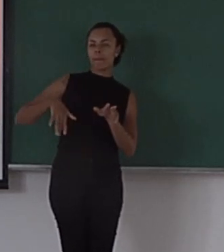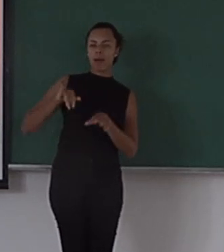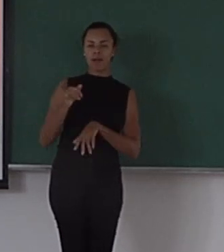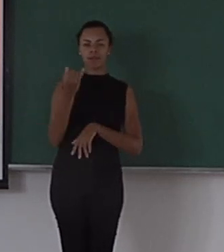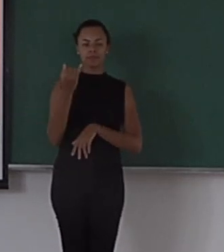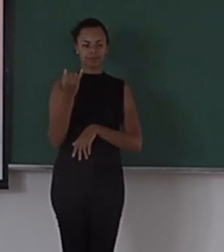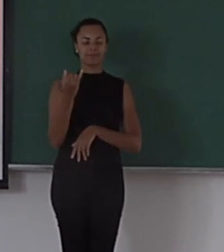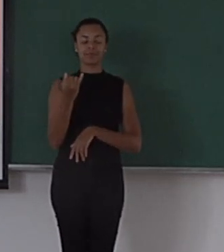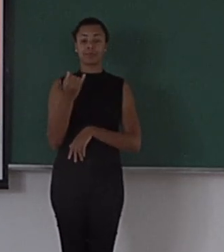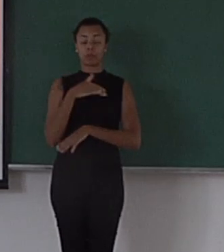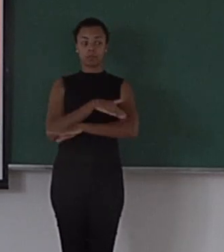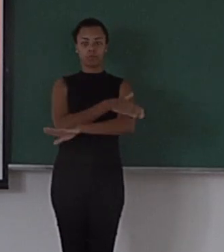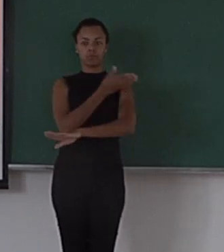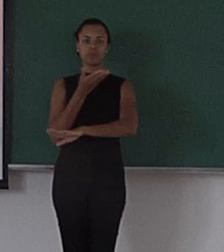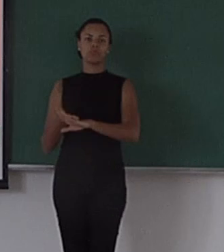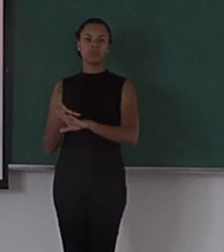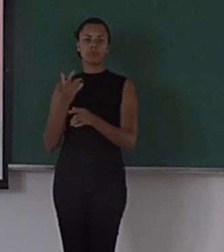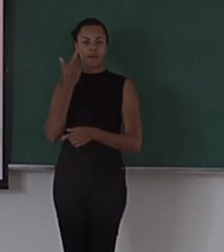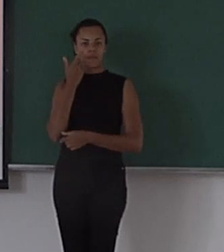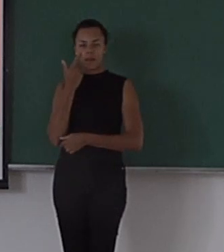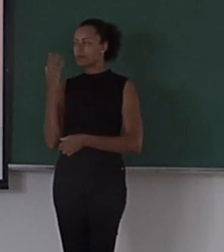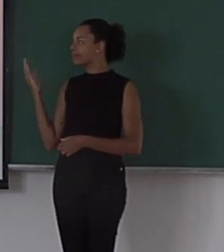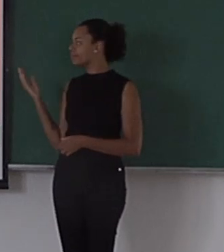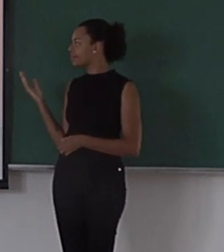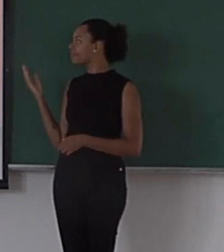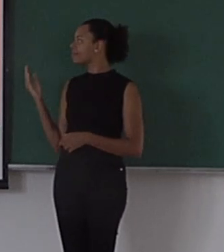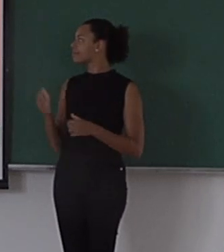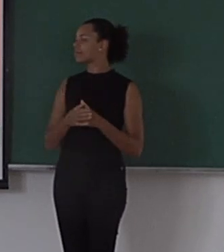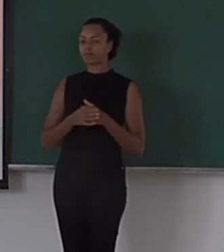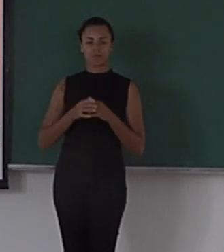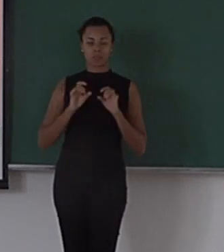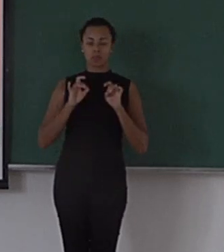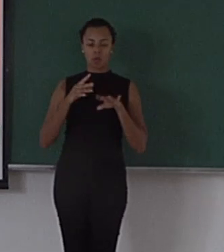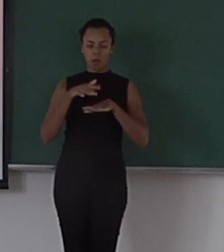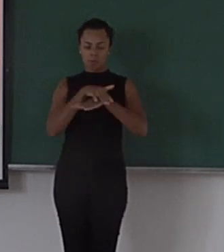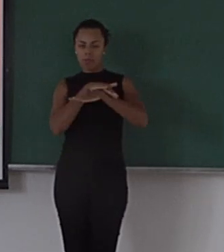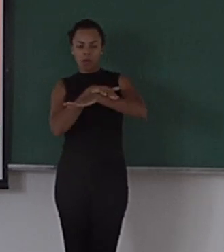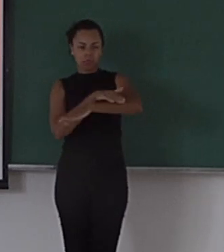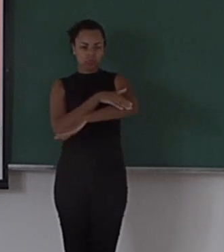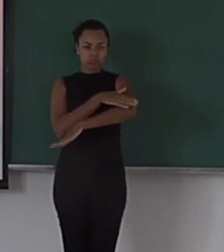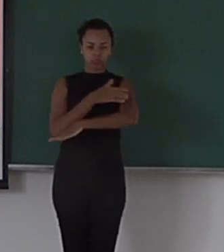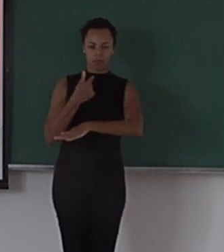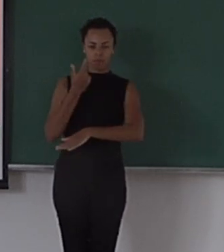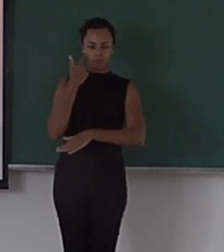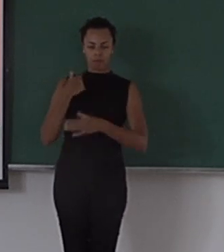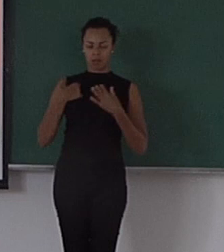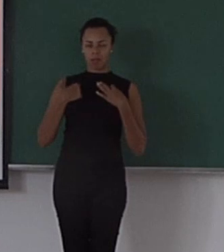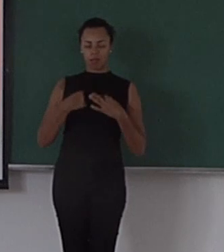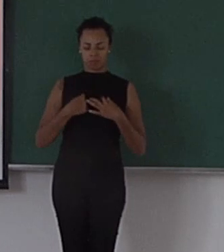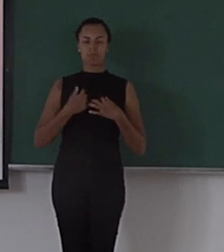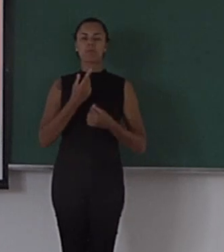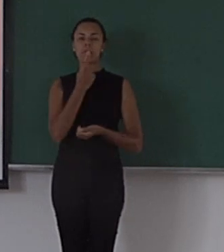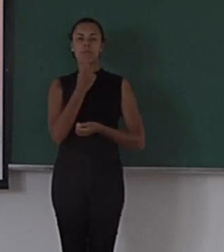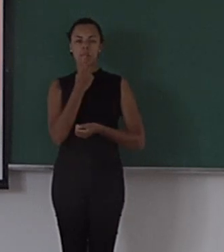no ano inteiro. Aí aparece esse aspecto clínico, que queima só a epiderme, né? Tem esse aspecto